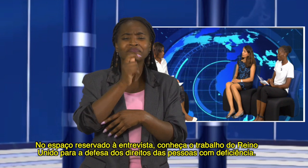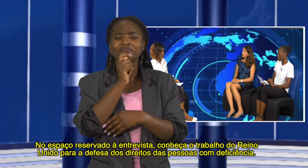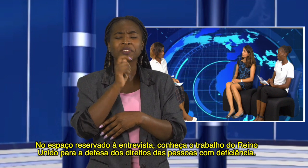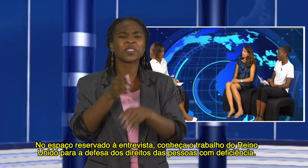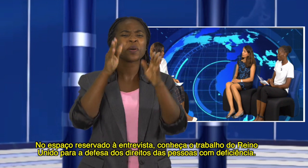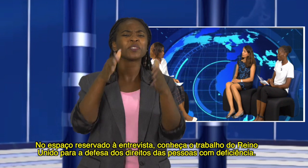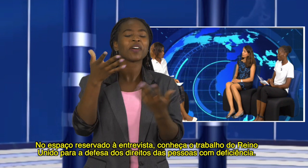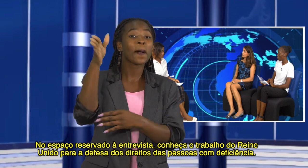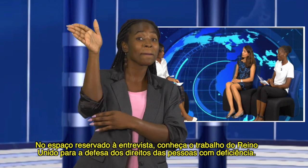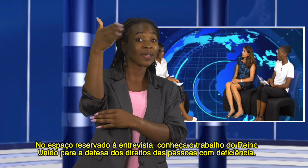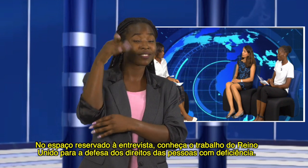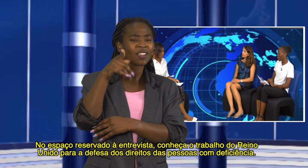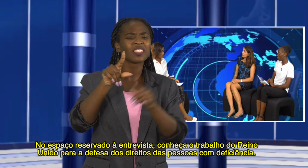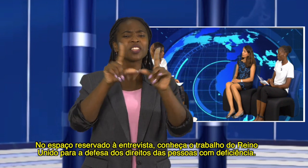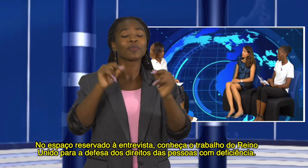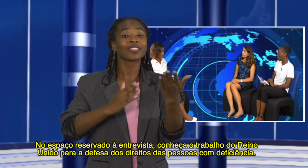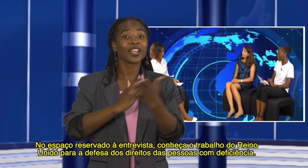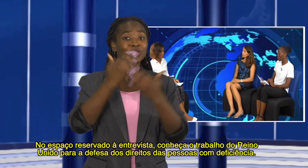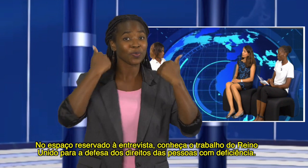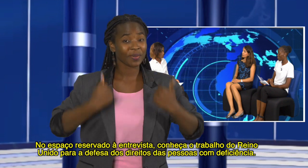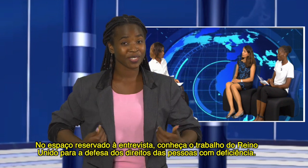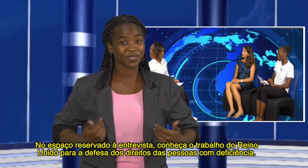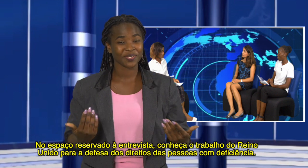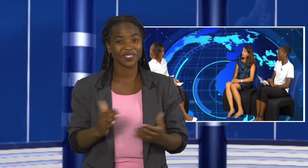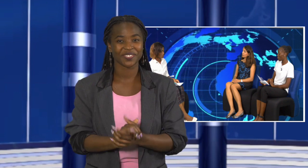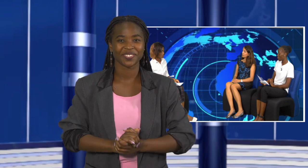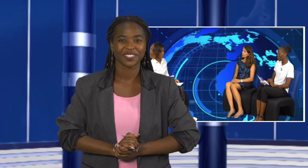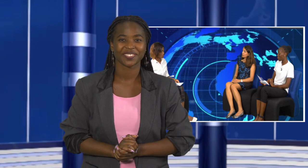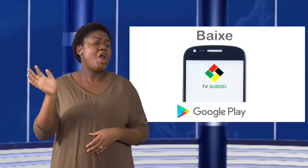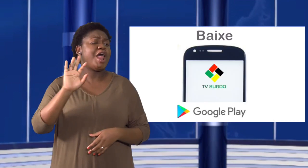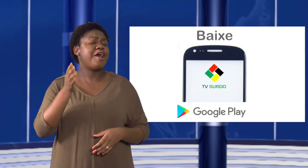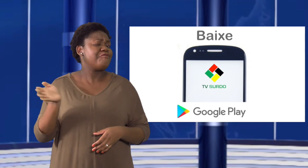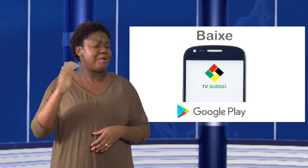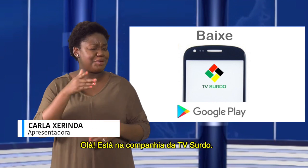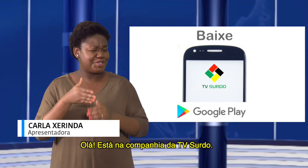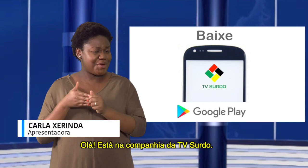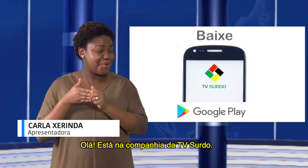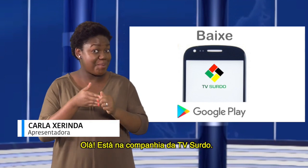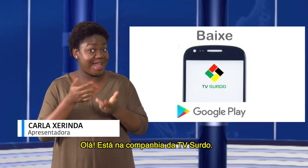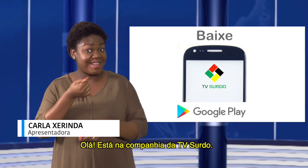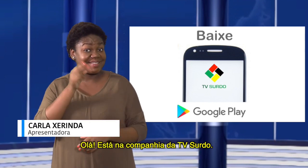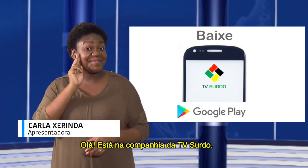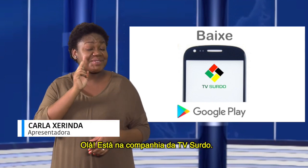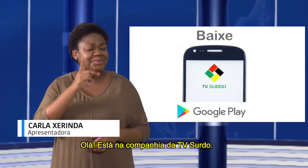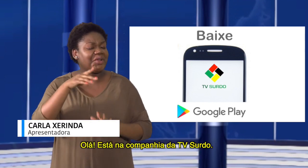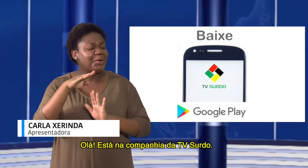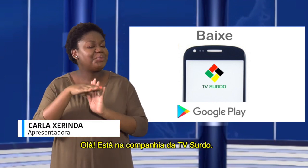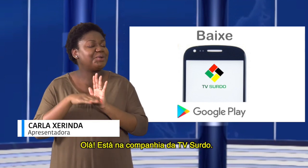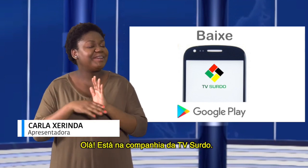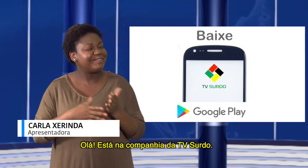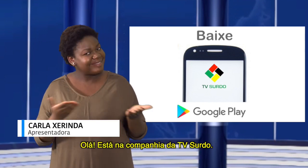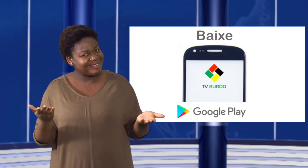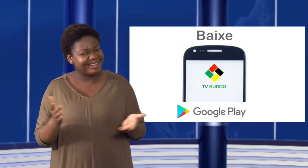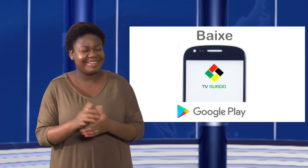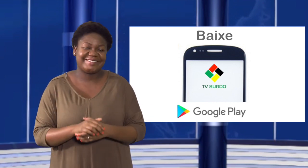entrevista, conheça o trabalho do Reino Unido para a Defesa dos Direitos das Pessoas com Deficiência. Olá, está na companhia da